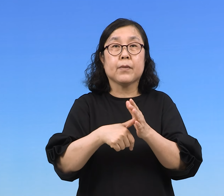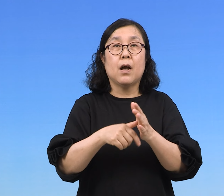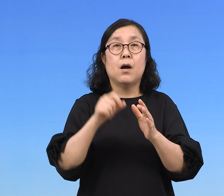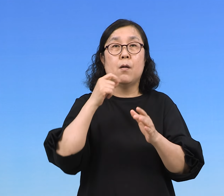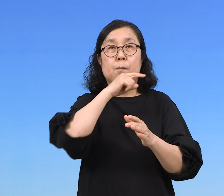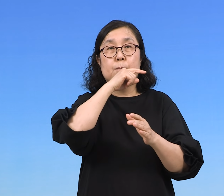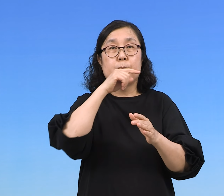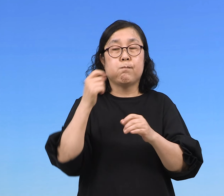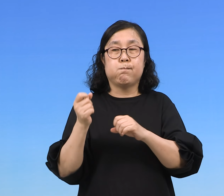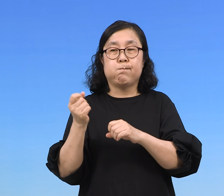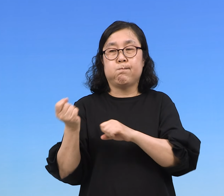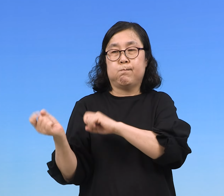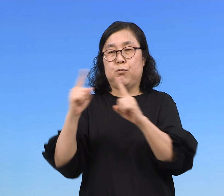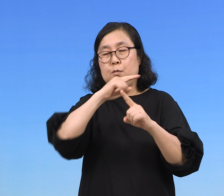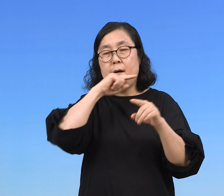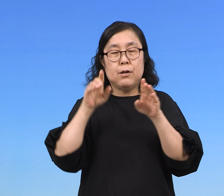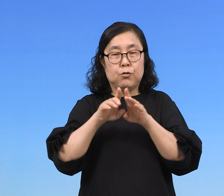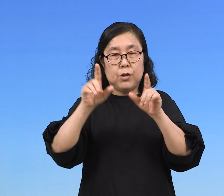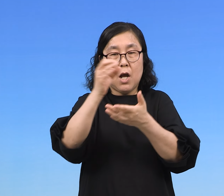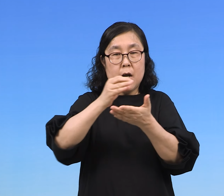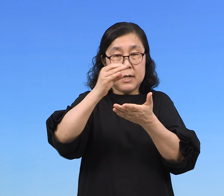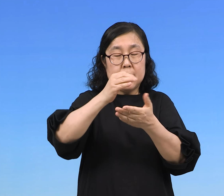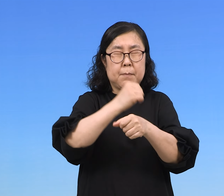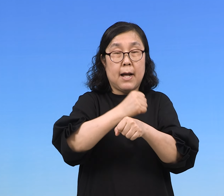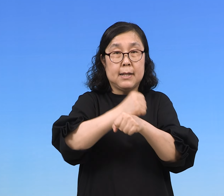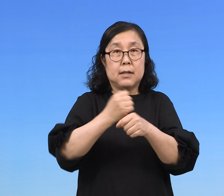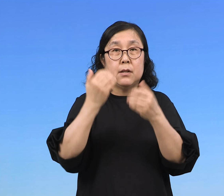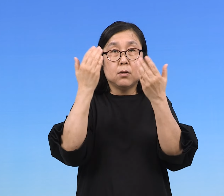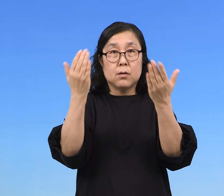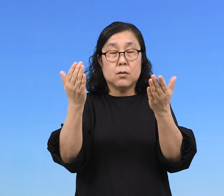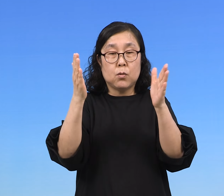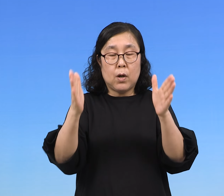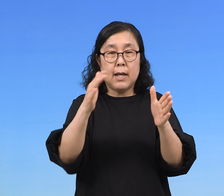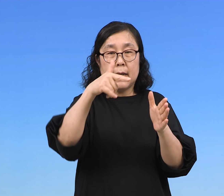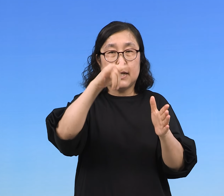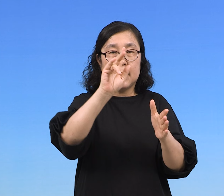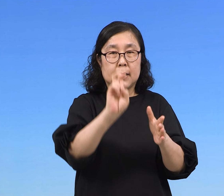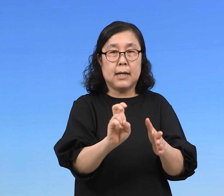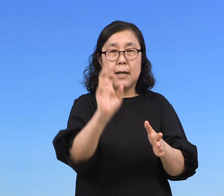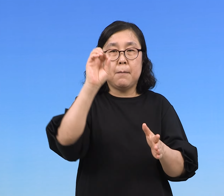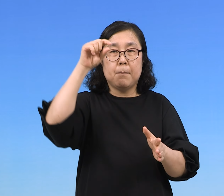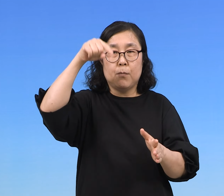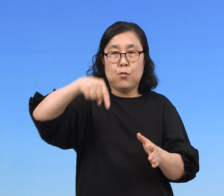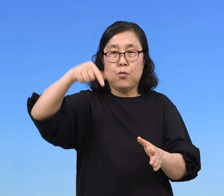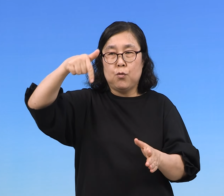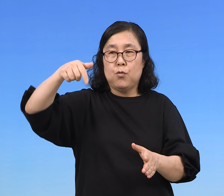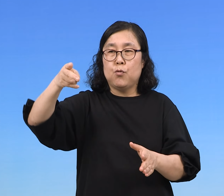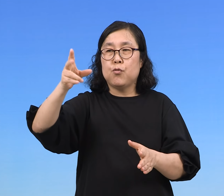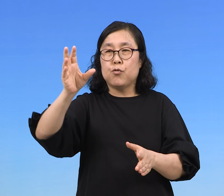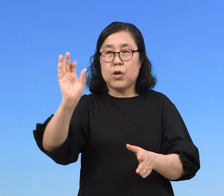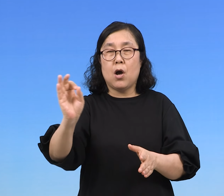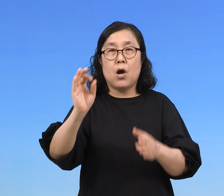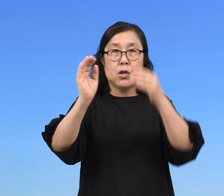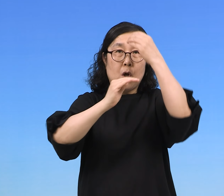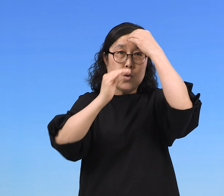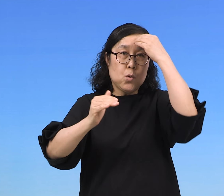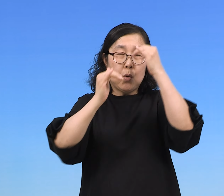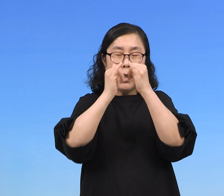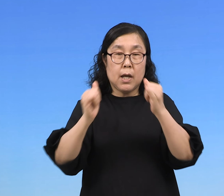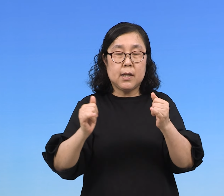시간 부활주일 헌금을 드리는 동안에 함께 김우경 성도님이십니다. 갈보리 산